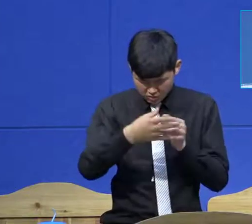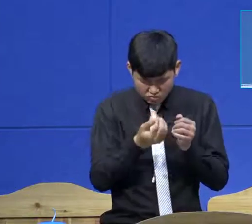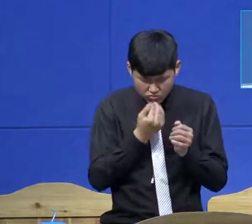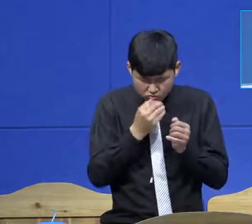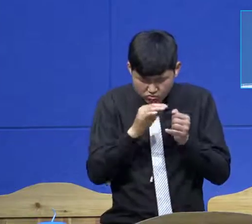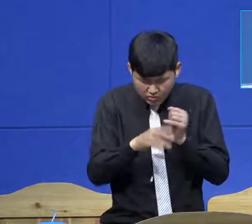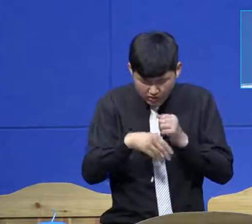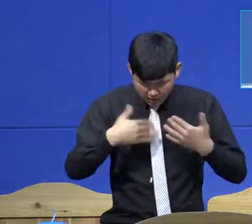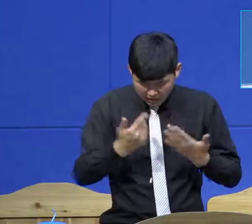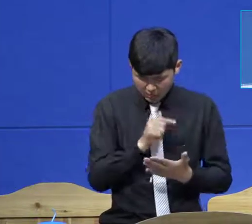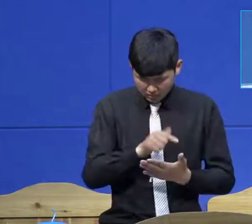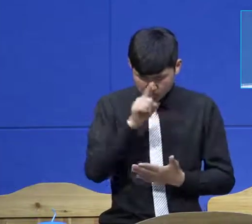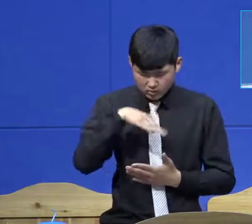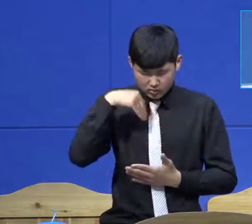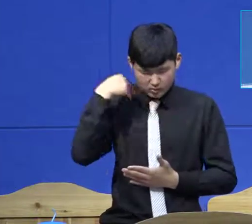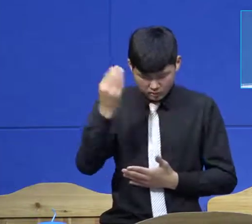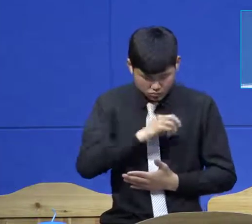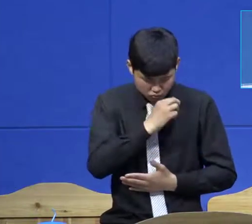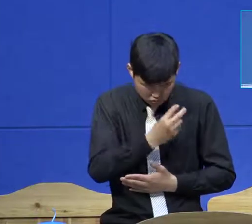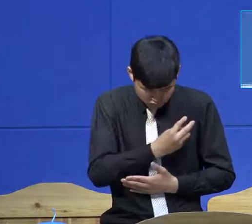амьдралаа бурхан танд үйлчилж,